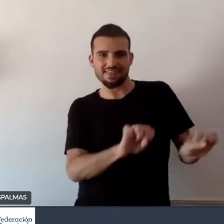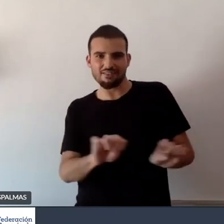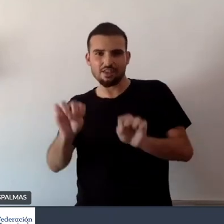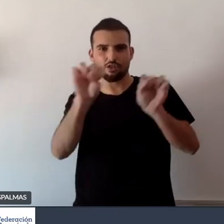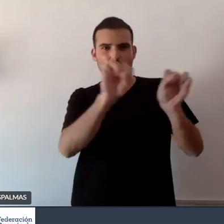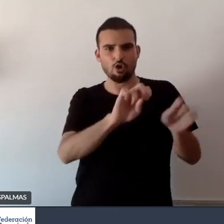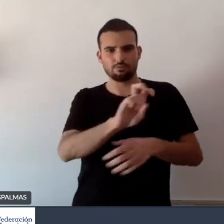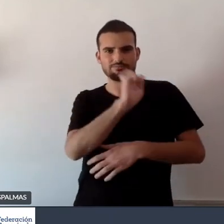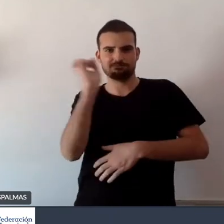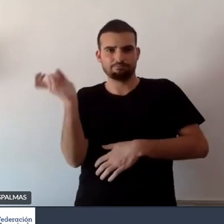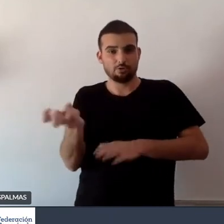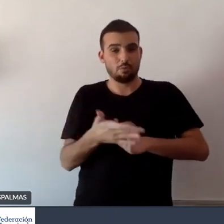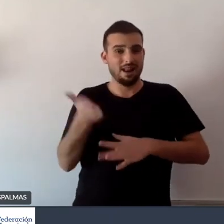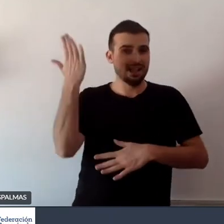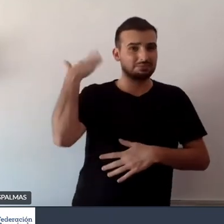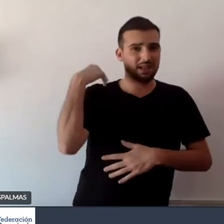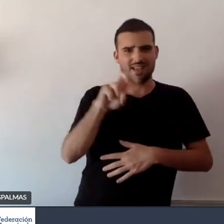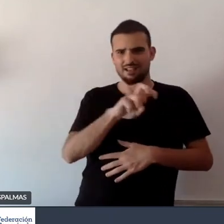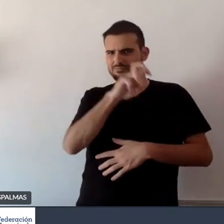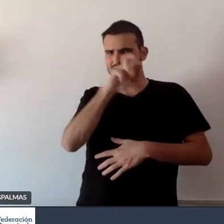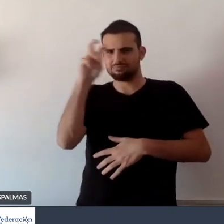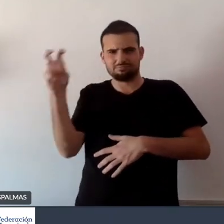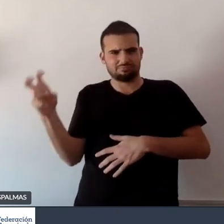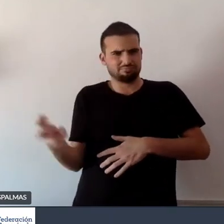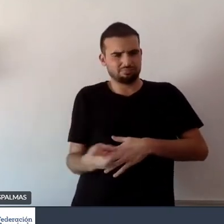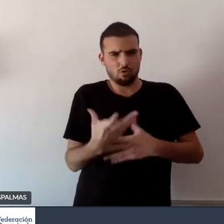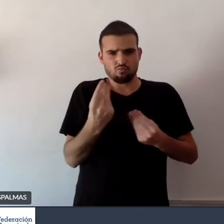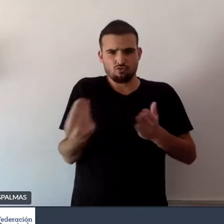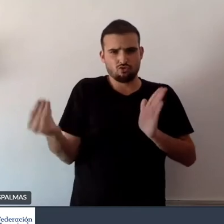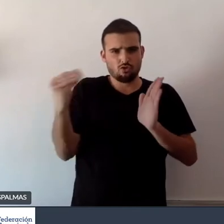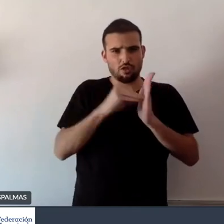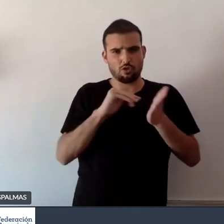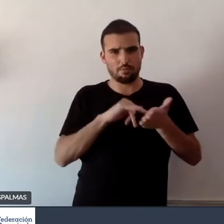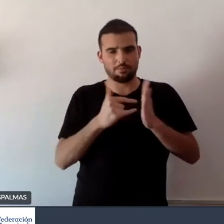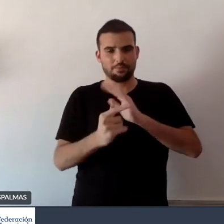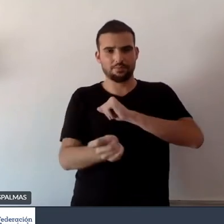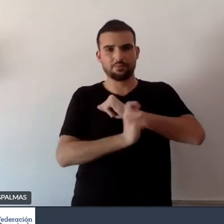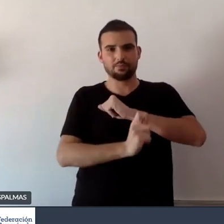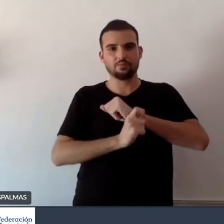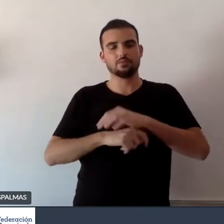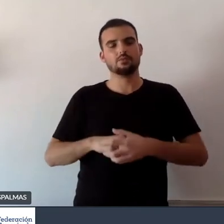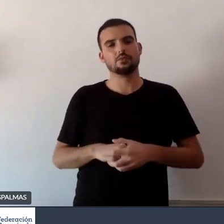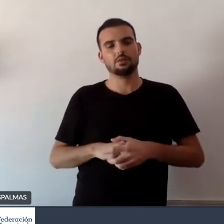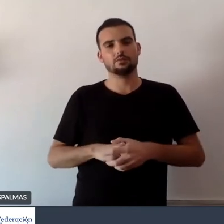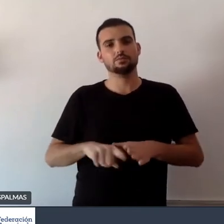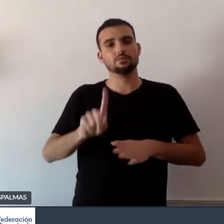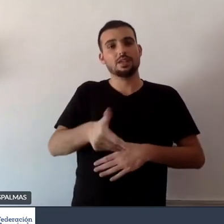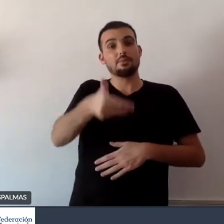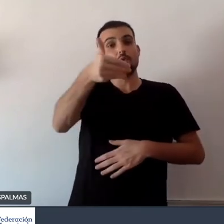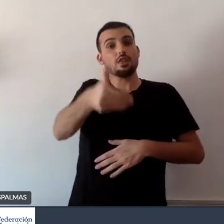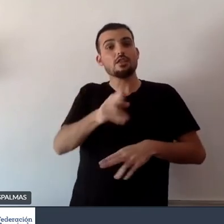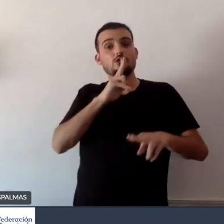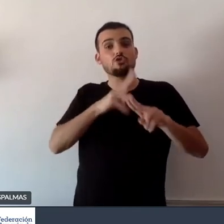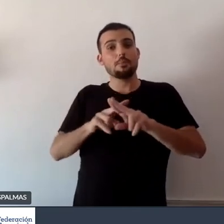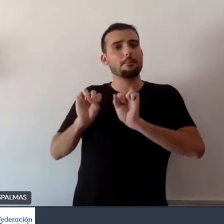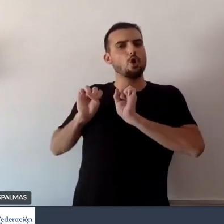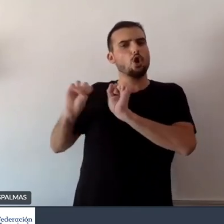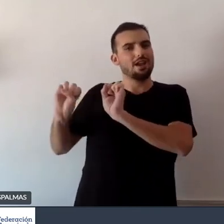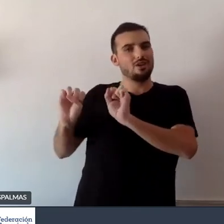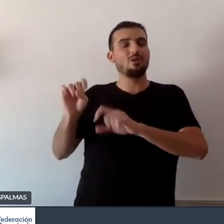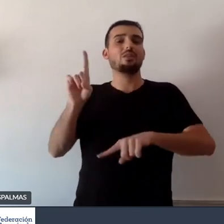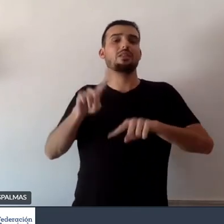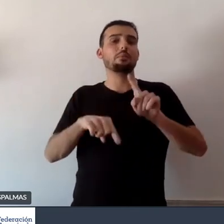para coger la espalda, etc. Un aspecto fundamental que es los bloqueos, qué tipo de